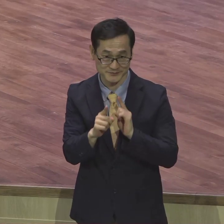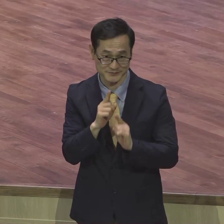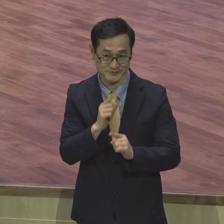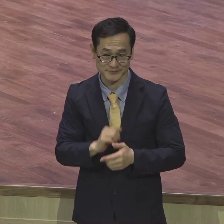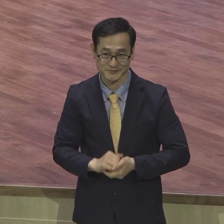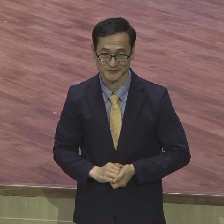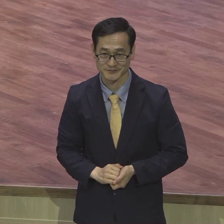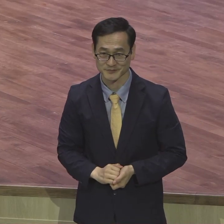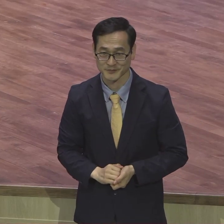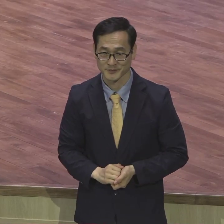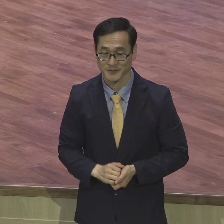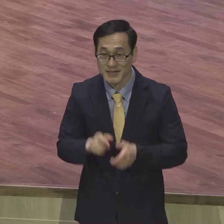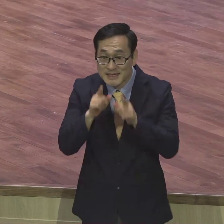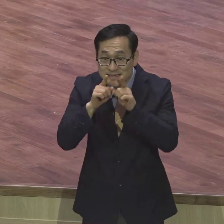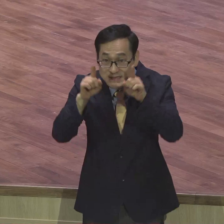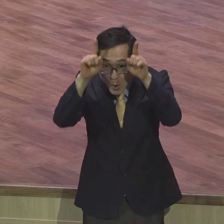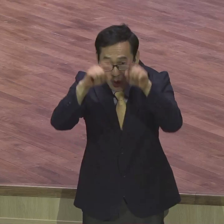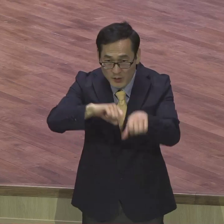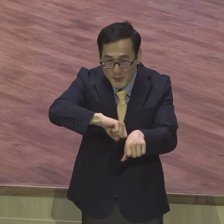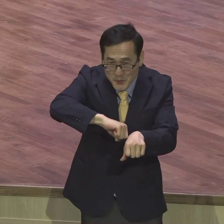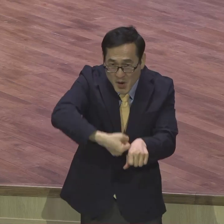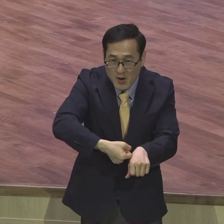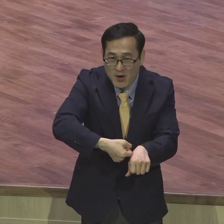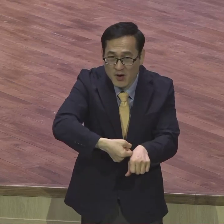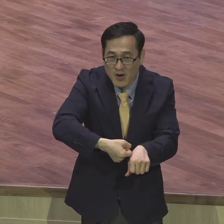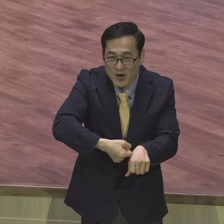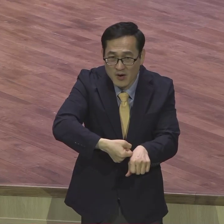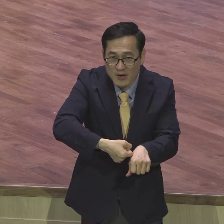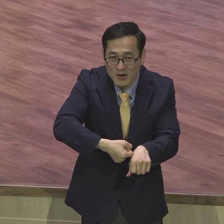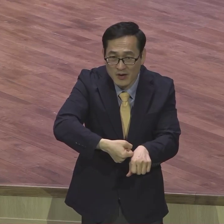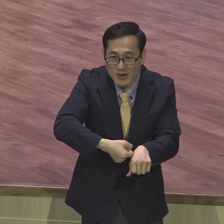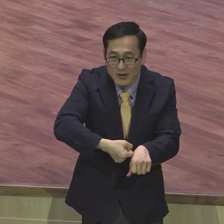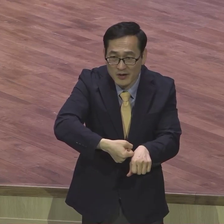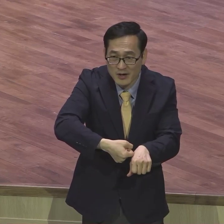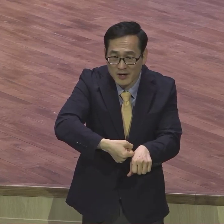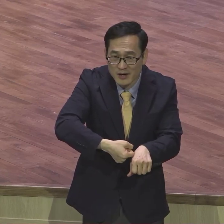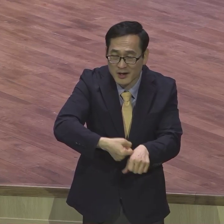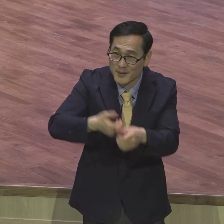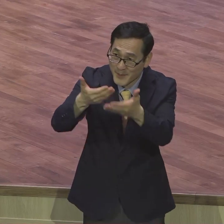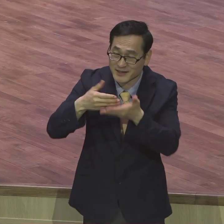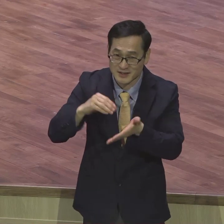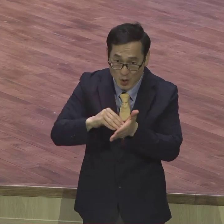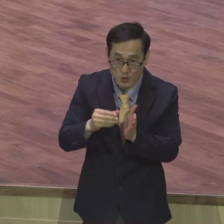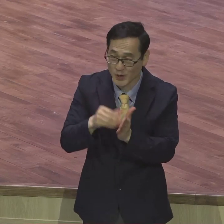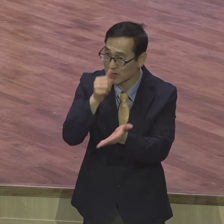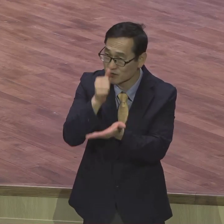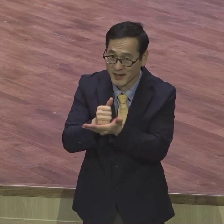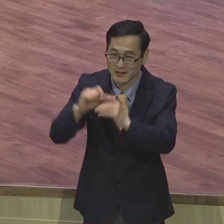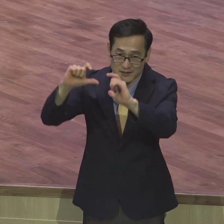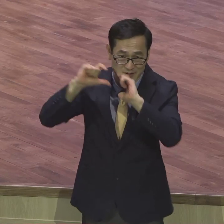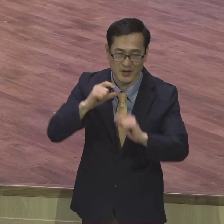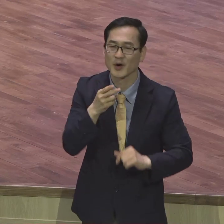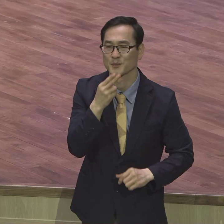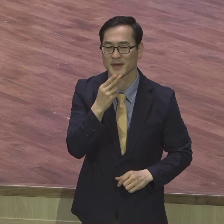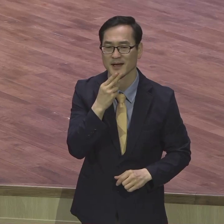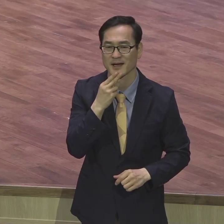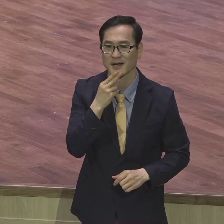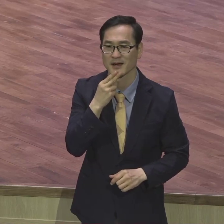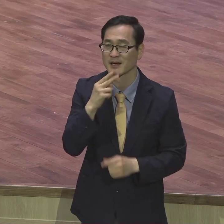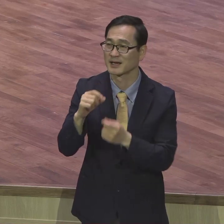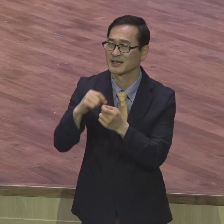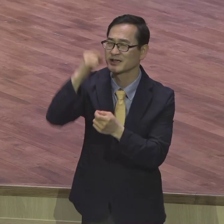지옥형벌을 받게 되는 정죄함이 전혀 없다. 영원한 생명의 세계로